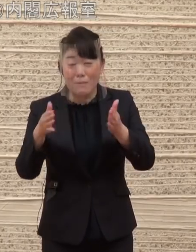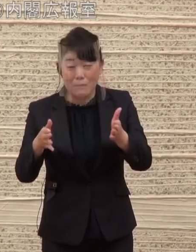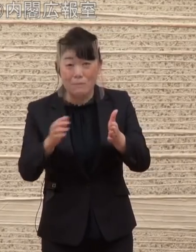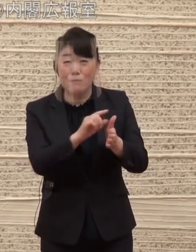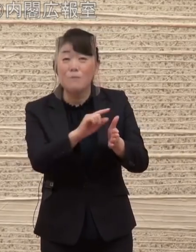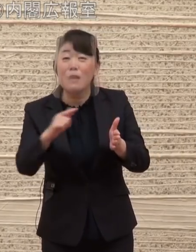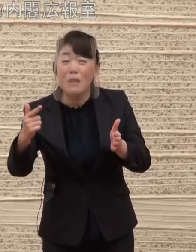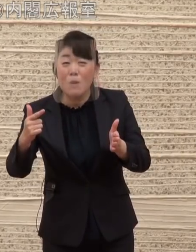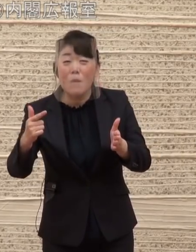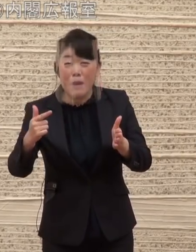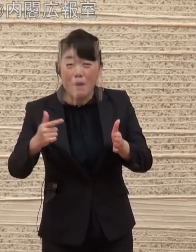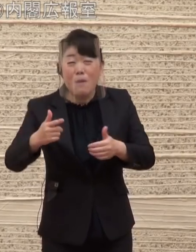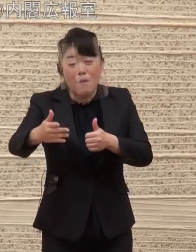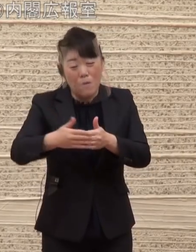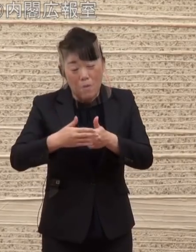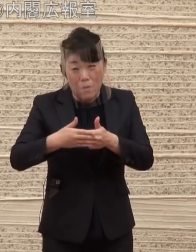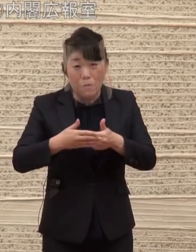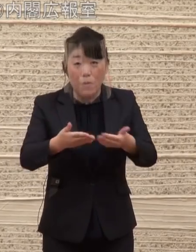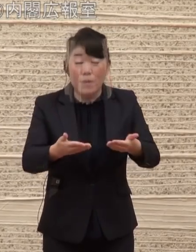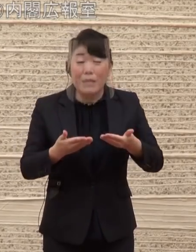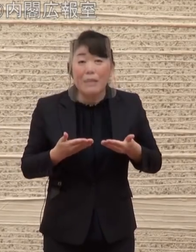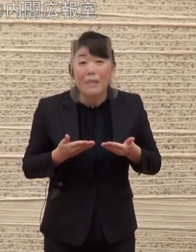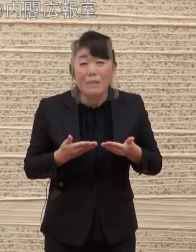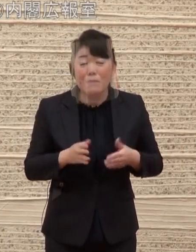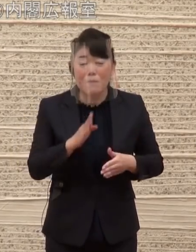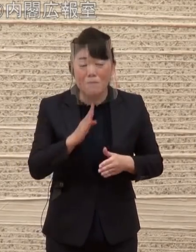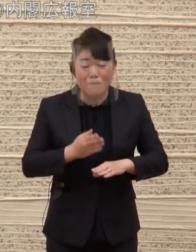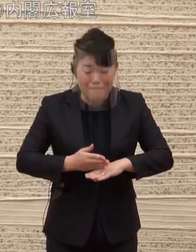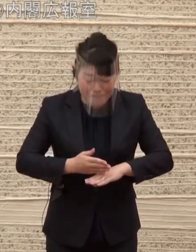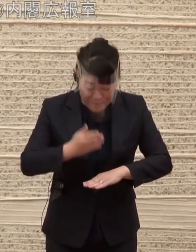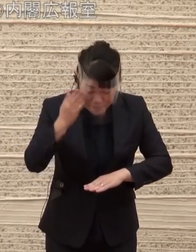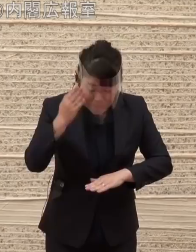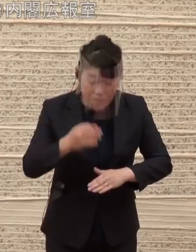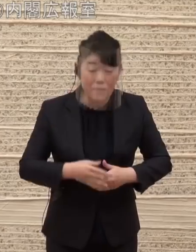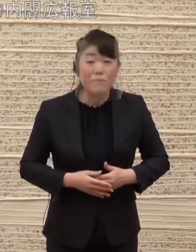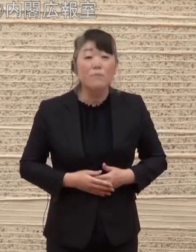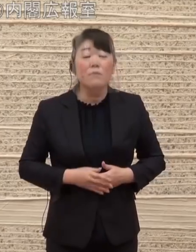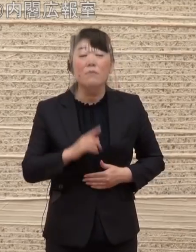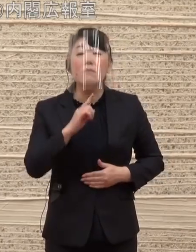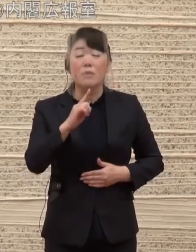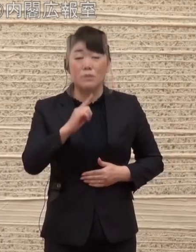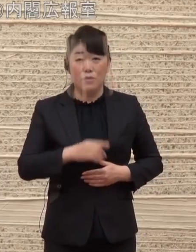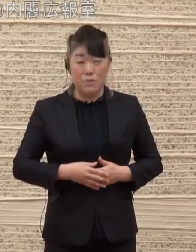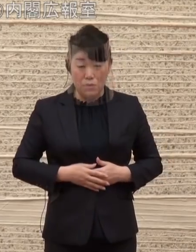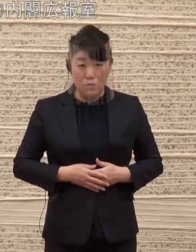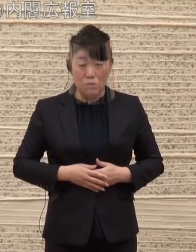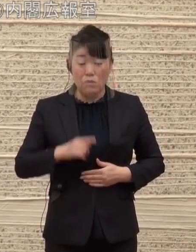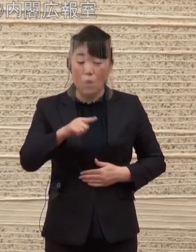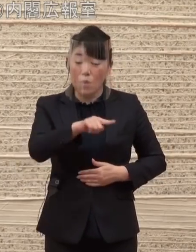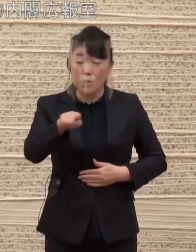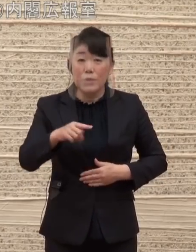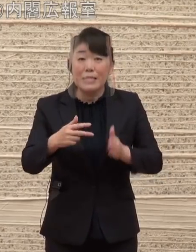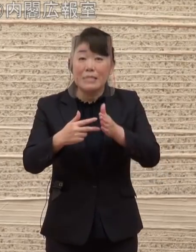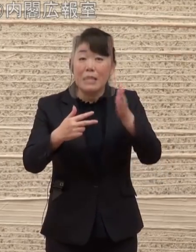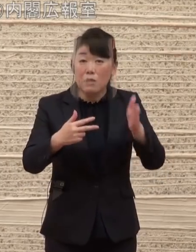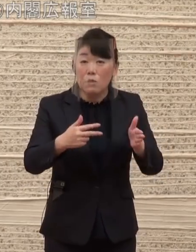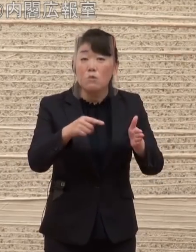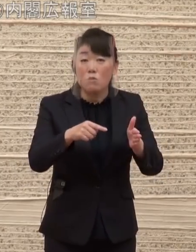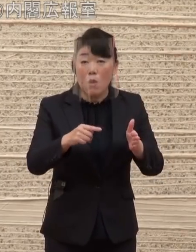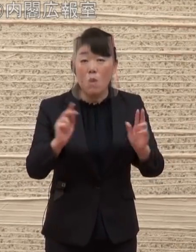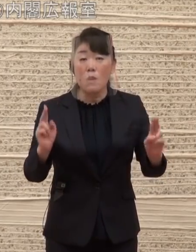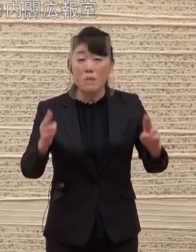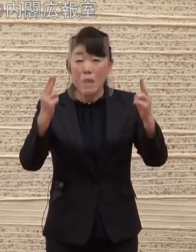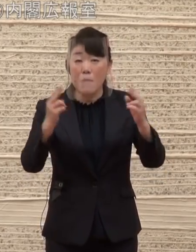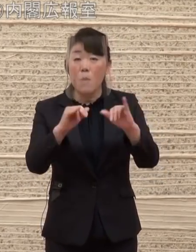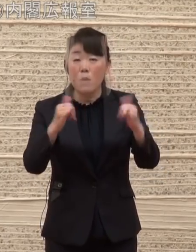ご協力をいただいていることに感謝申し上げますこうした施設も専門家の皆さんにご協力